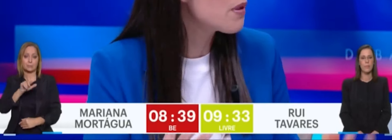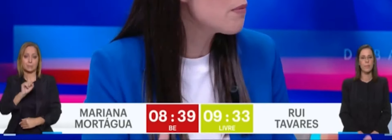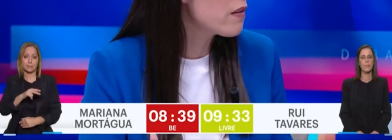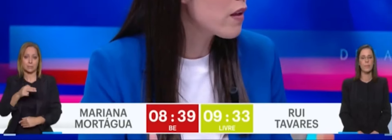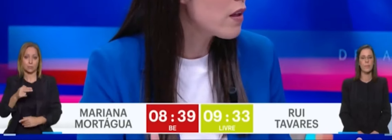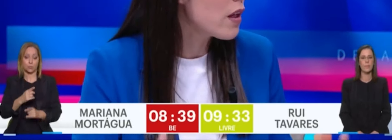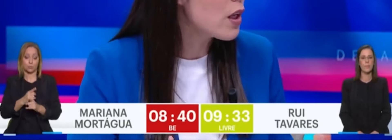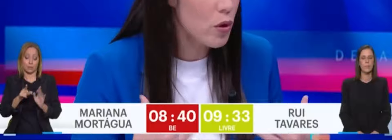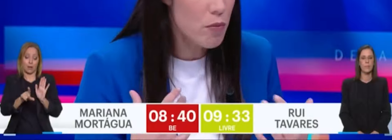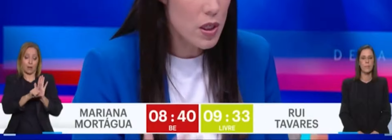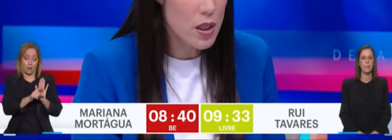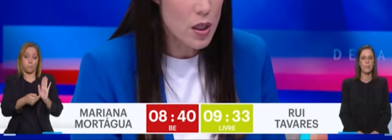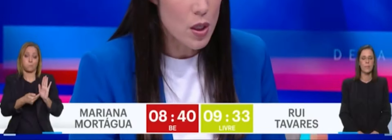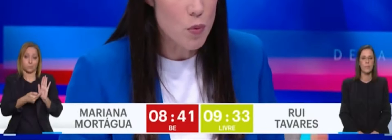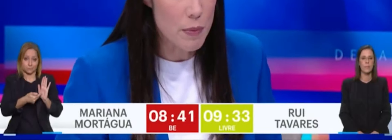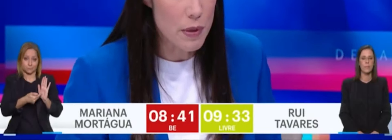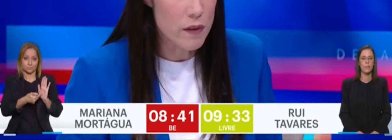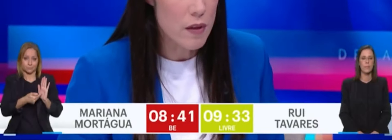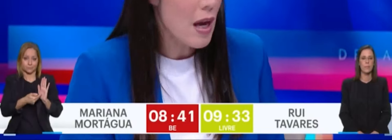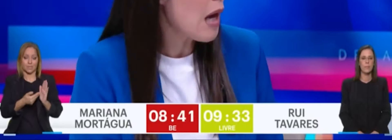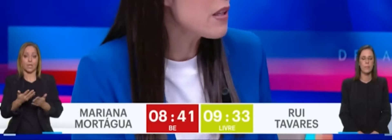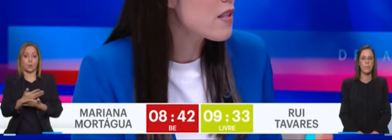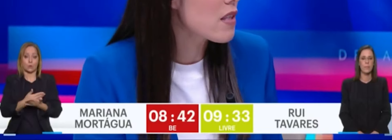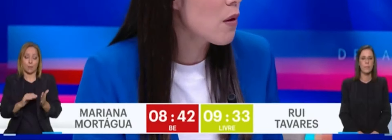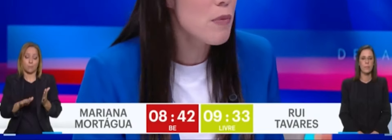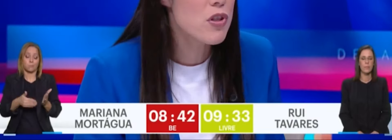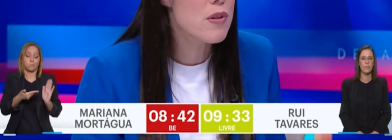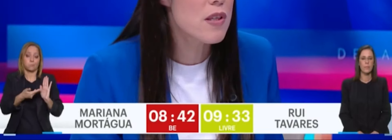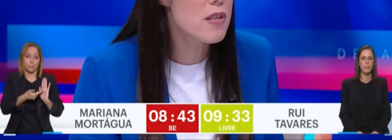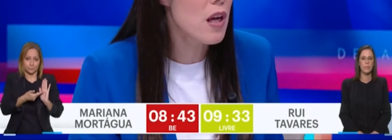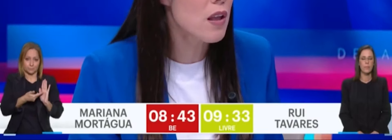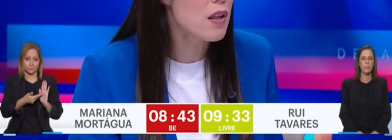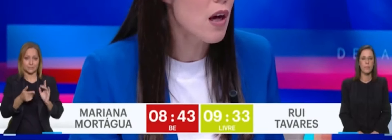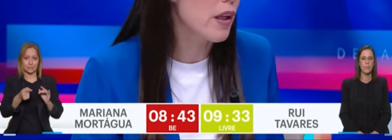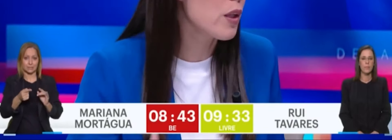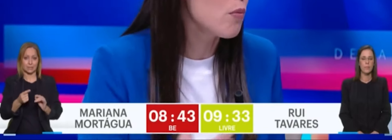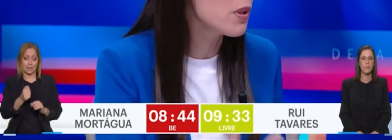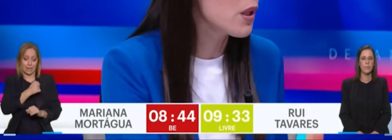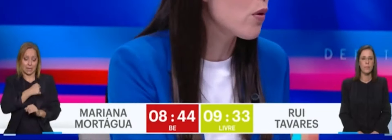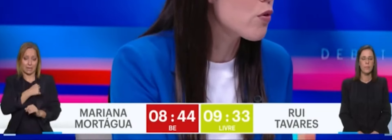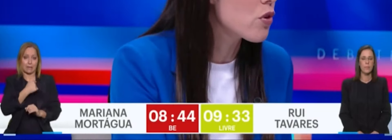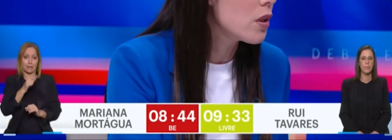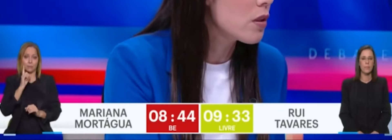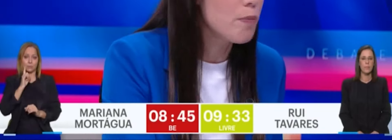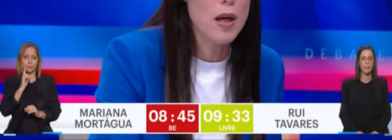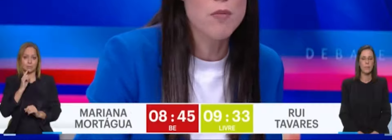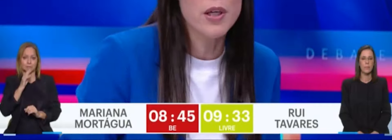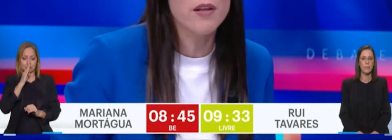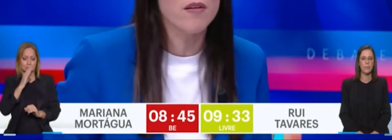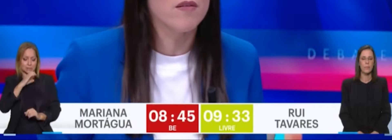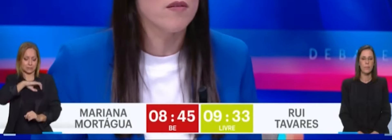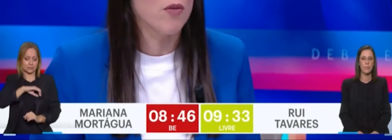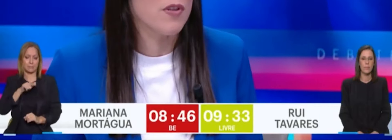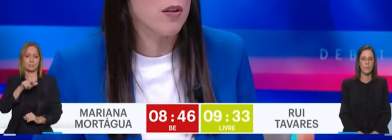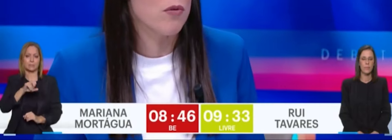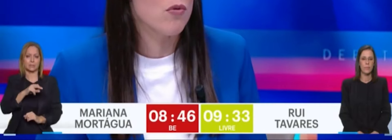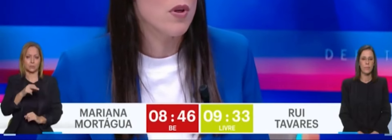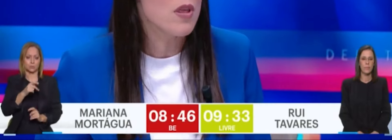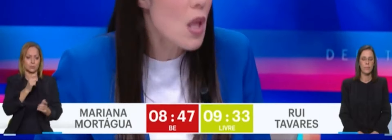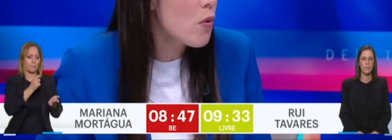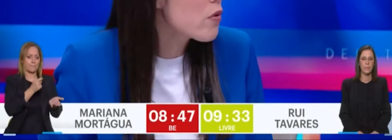as leis o permitem a economia o permite a habitação é uma questão essencial alguém com 1000 € que pague uma renda de